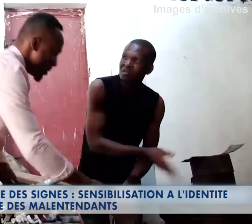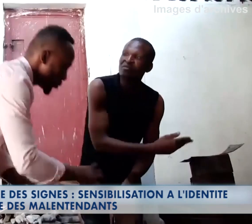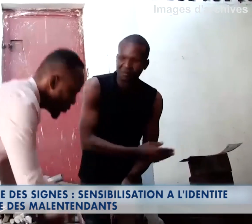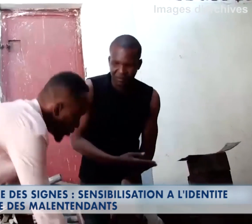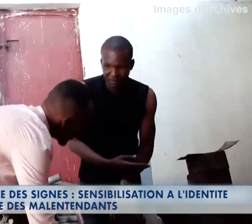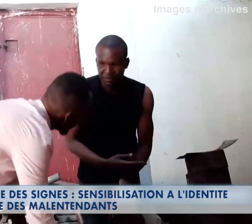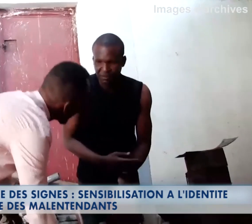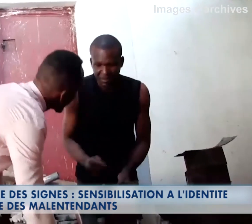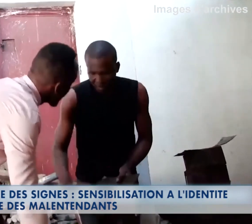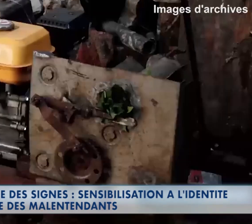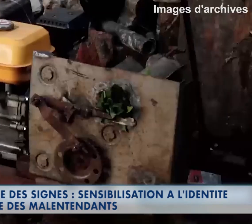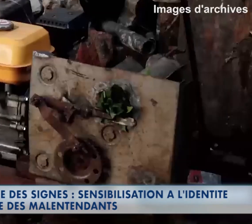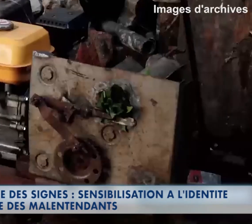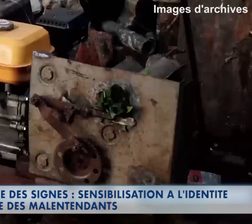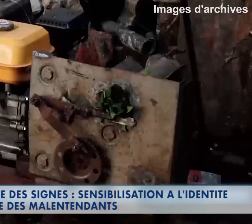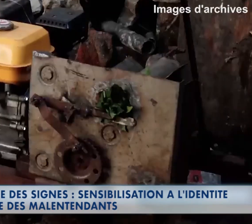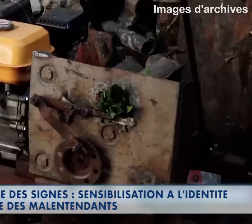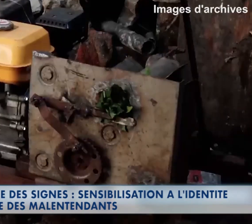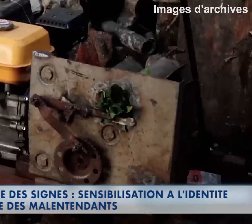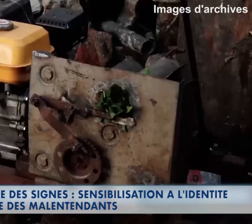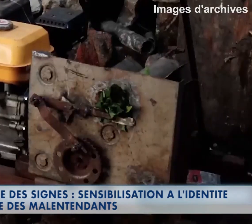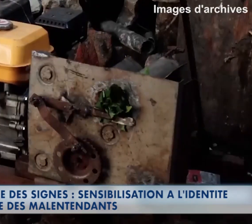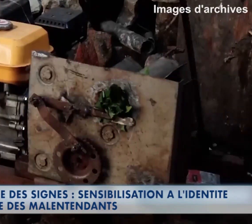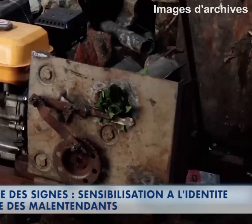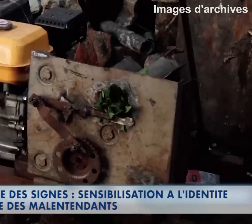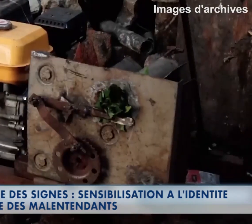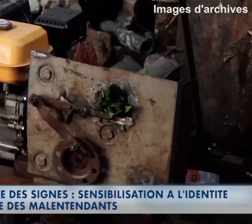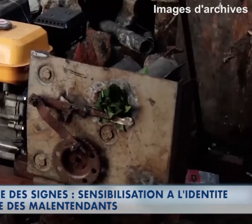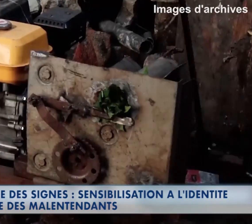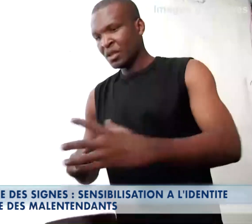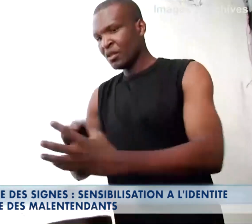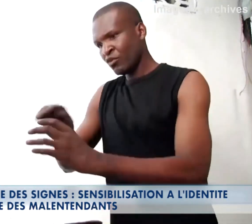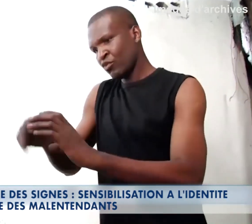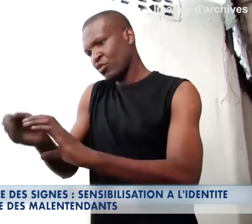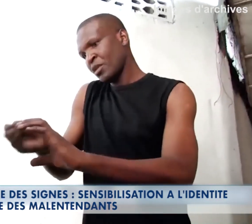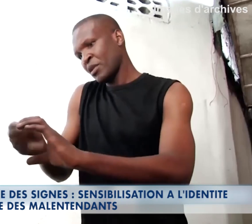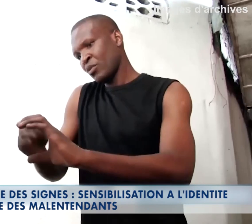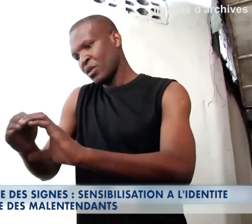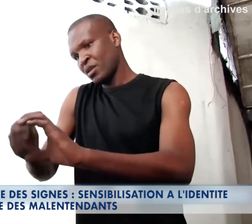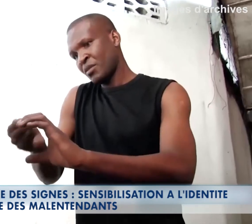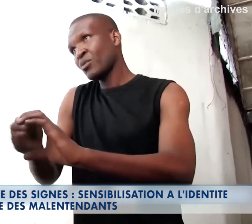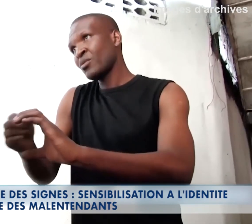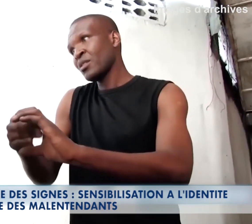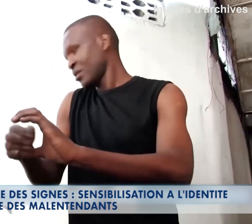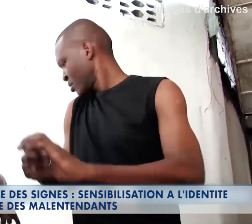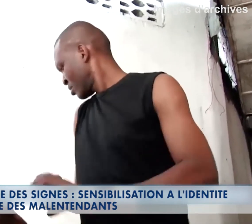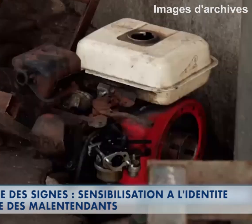la machine à découper les légumes traditionnels appelés fumbwa. Pour une personne vivant avec handicap, il déclare